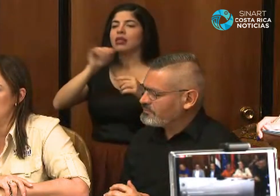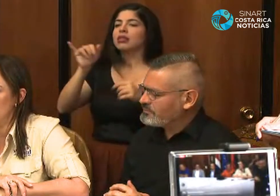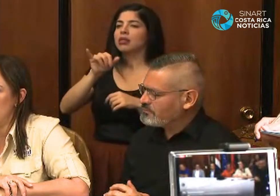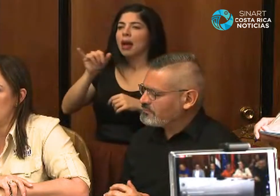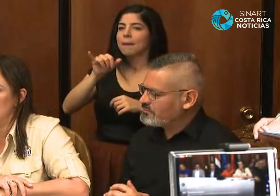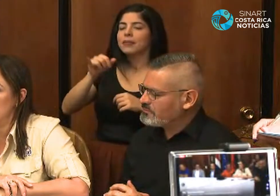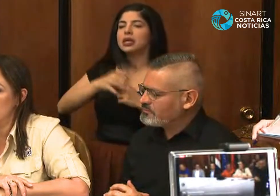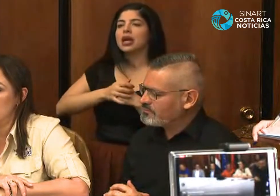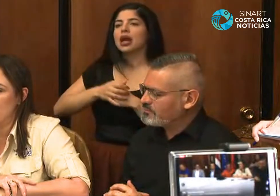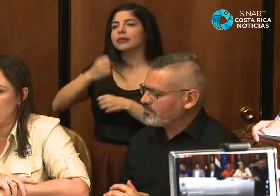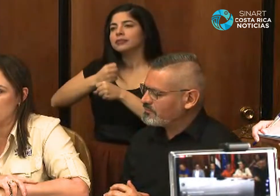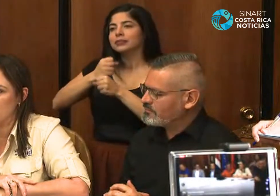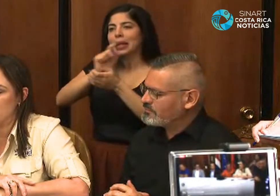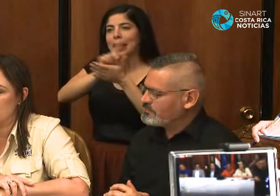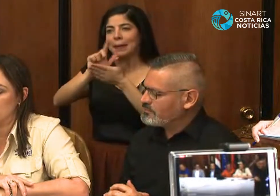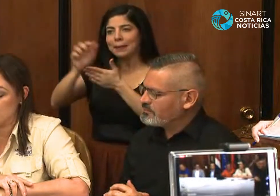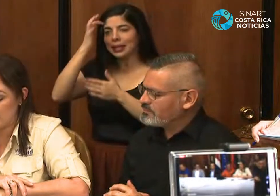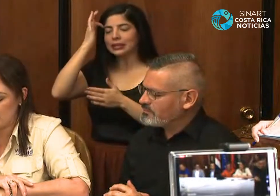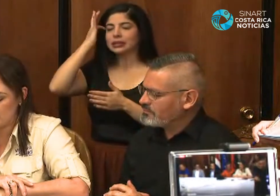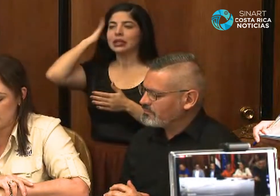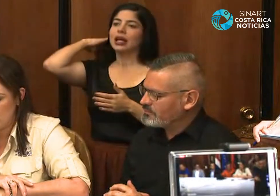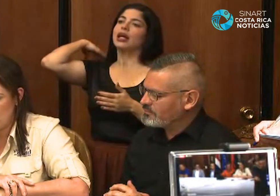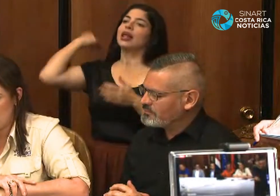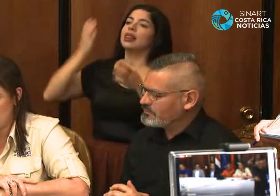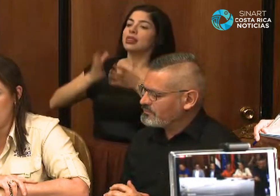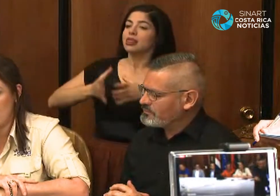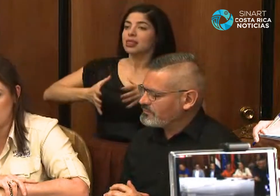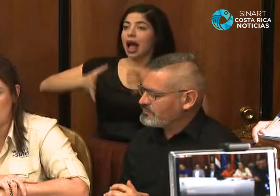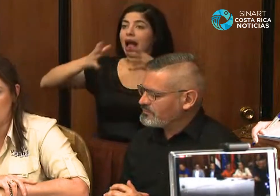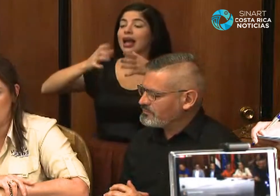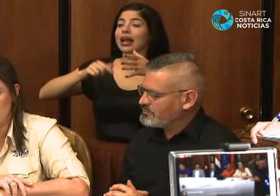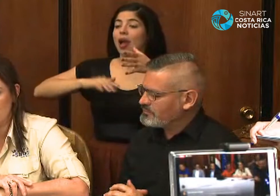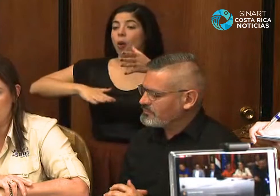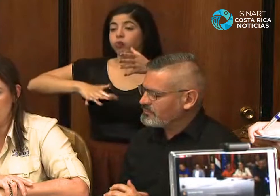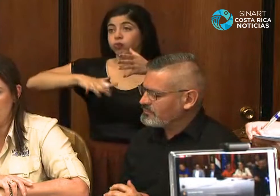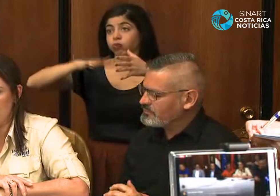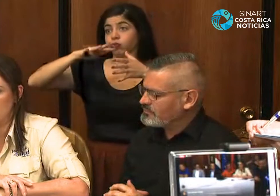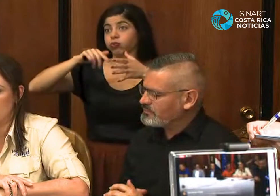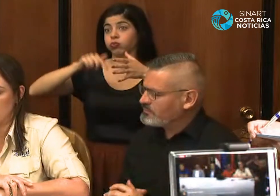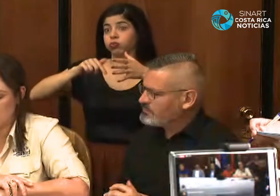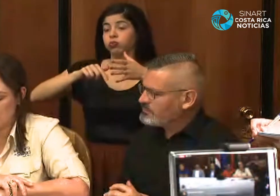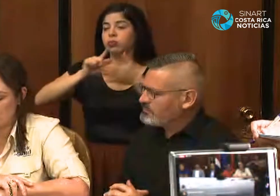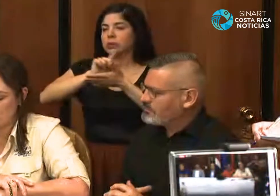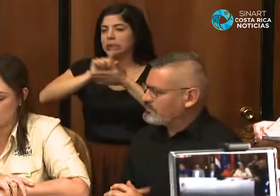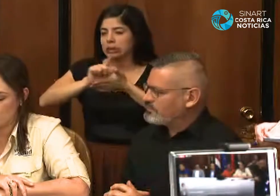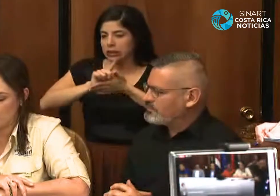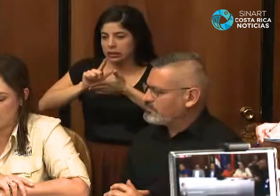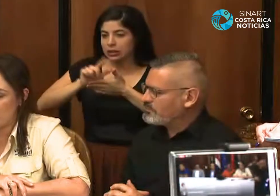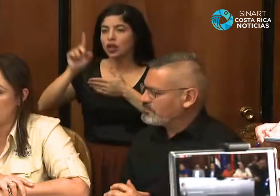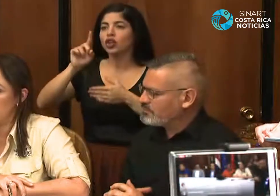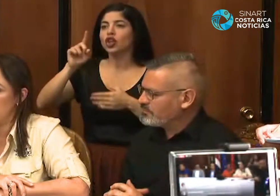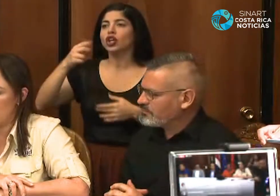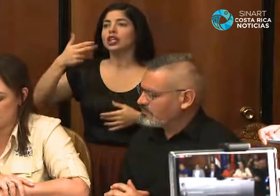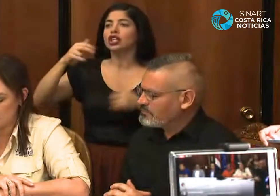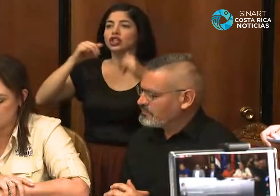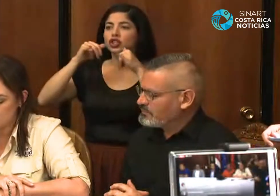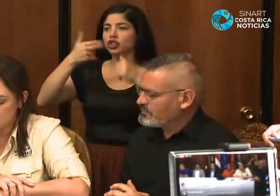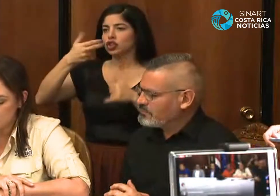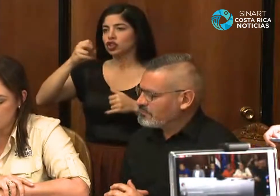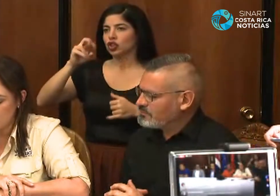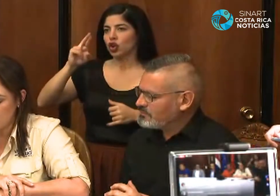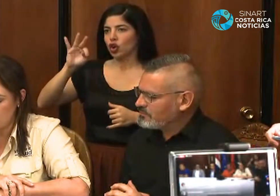son las labores de limpieza de los tanques de alto volumen en las zonas de la región Chorotega y